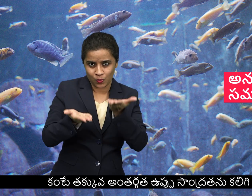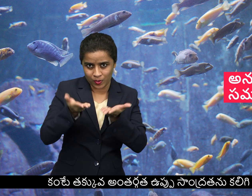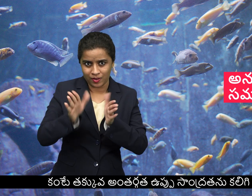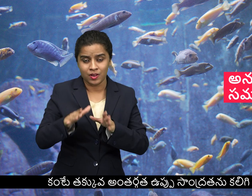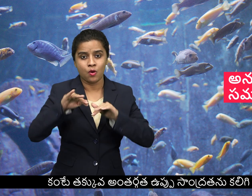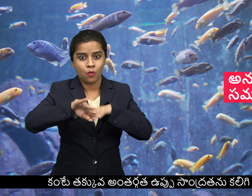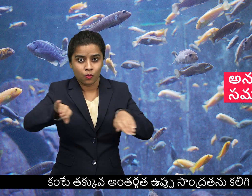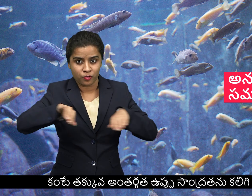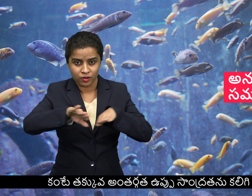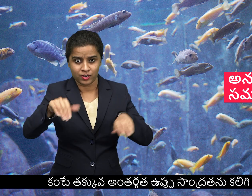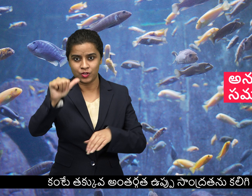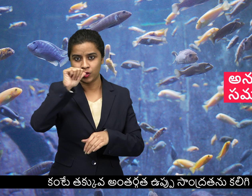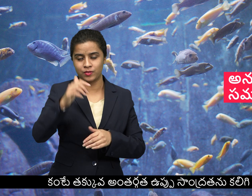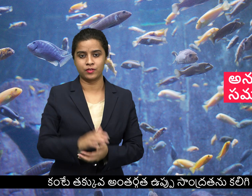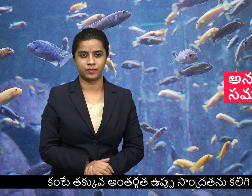ఉంటాయి.